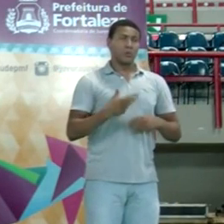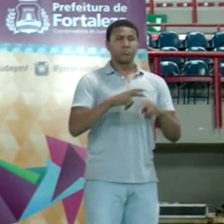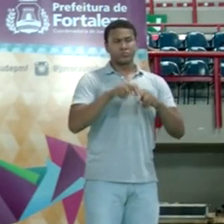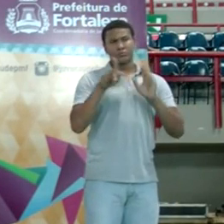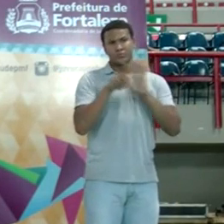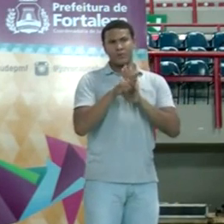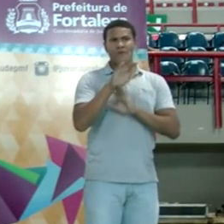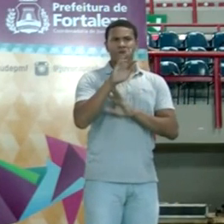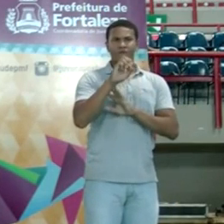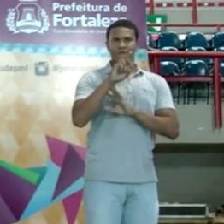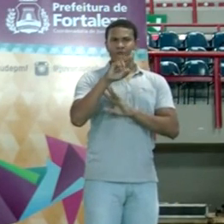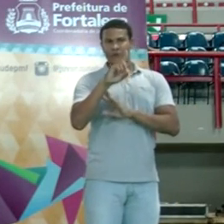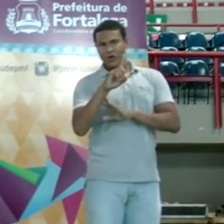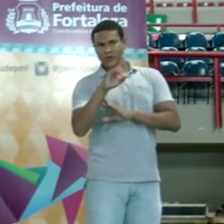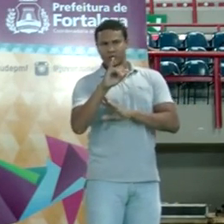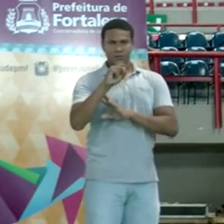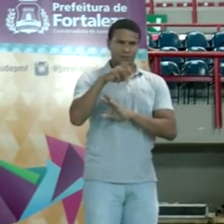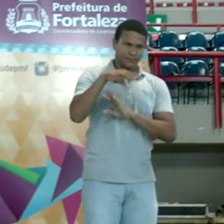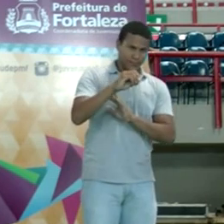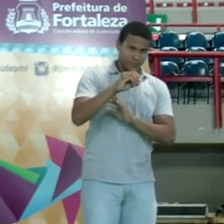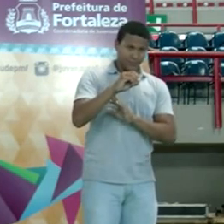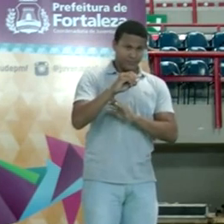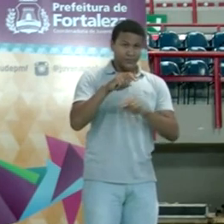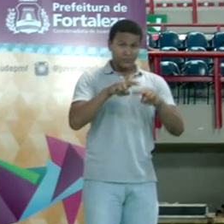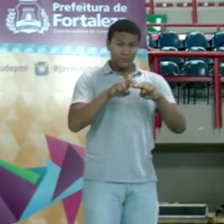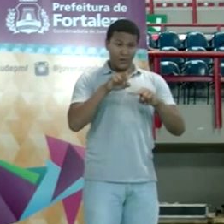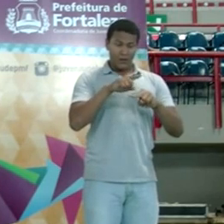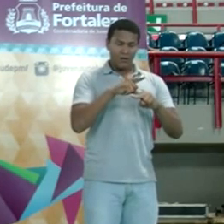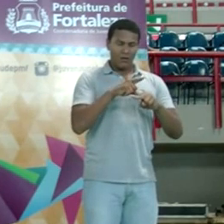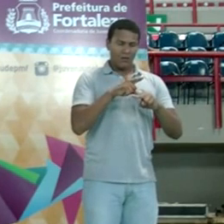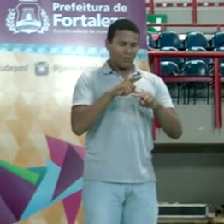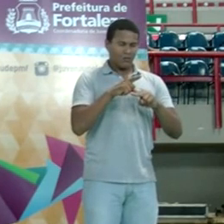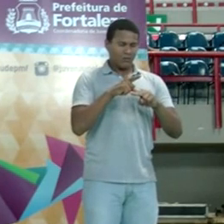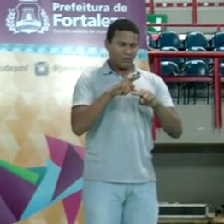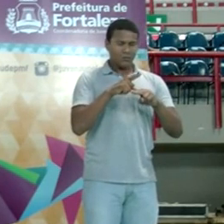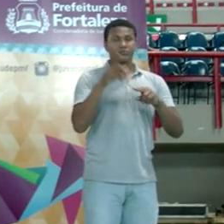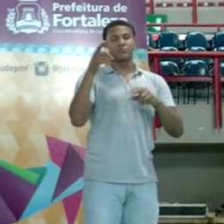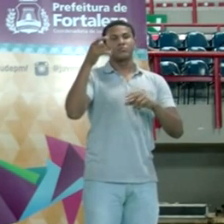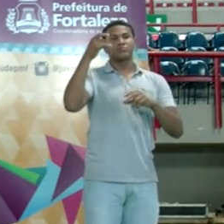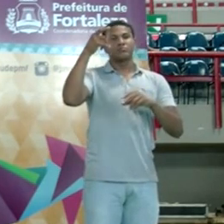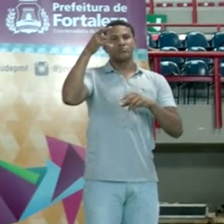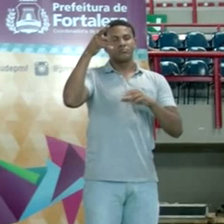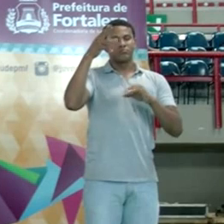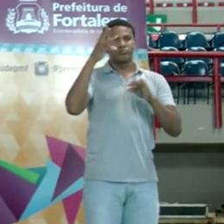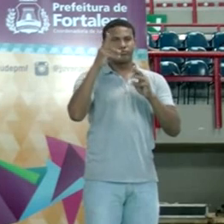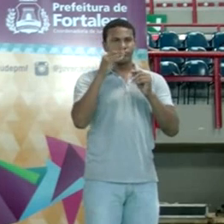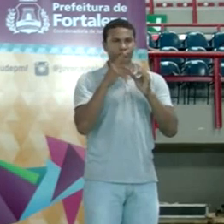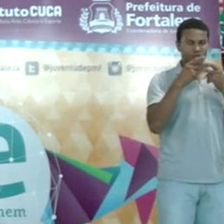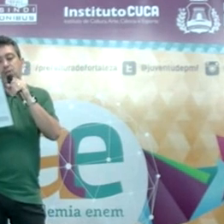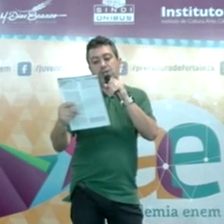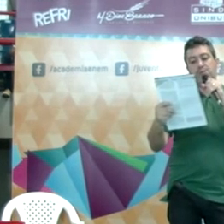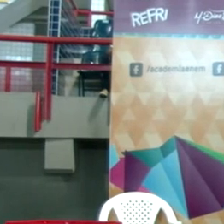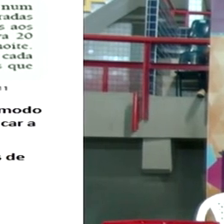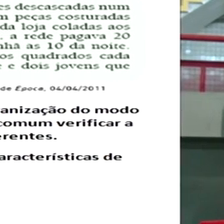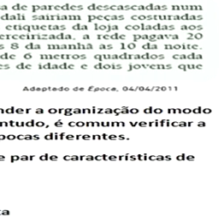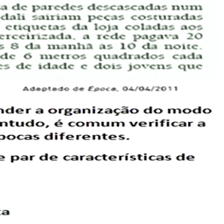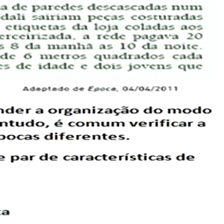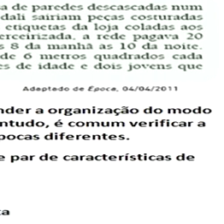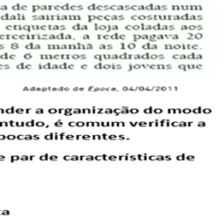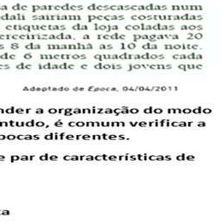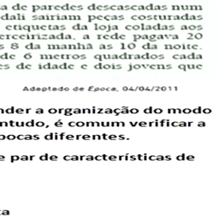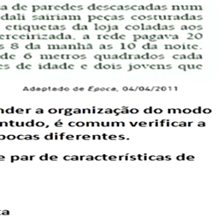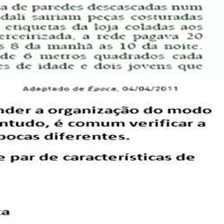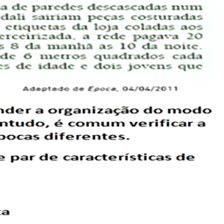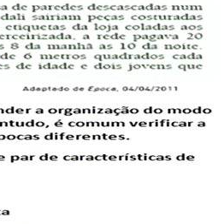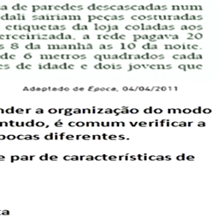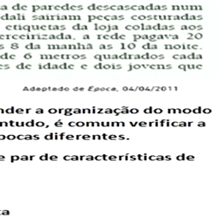Fordismo. Como ele começa já com ela, a gente do toyotismo, desculpe. Se ele já começa a falar do toyotismo, a